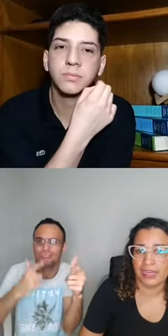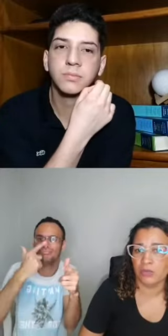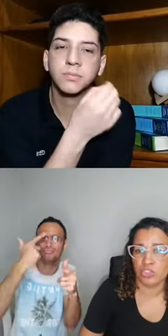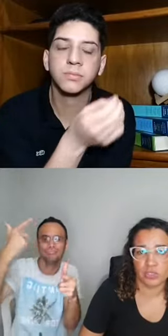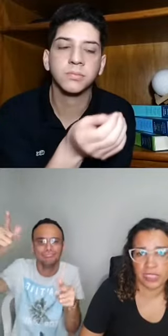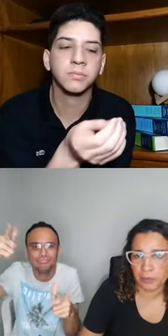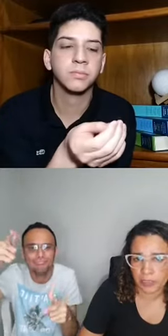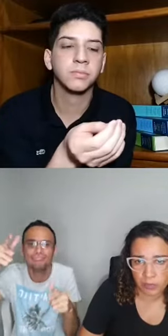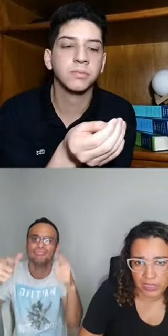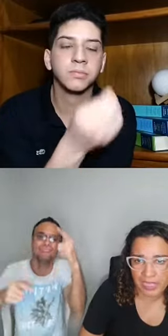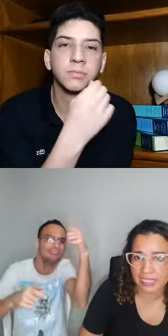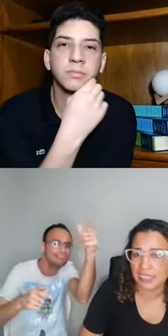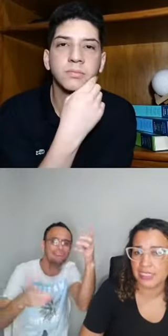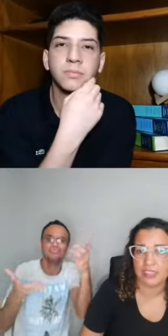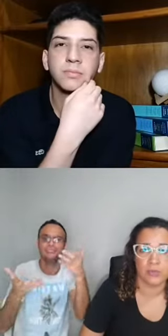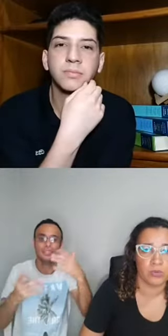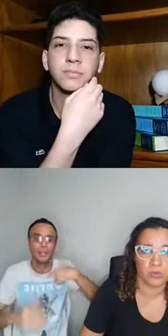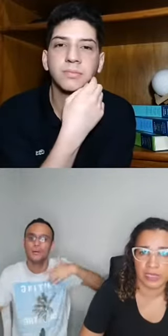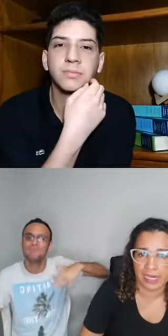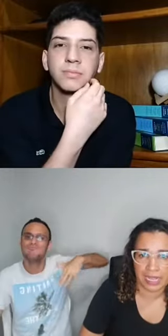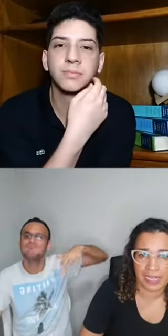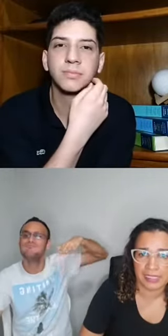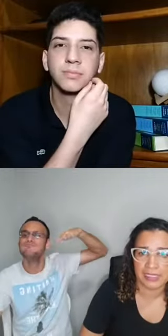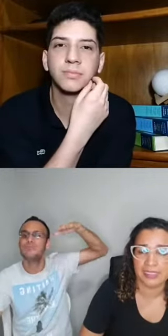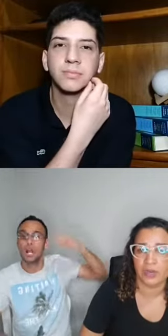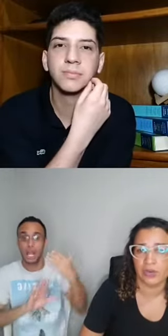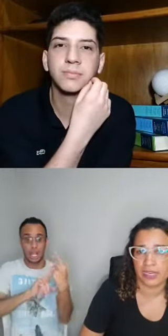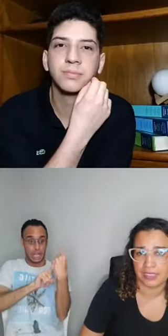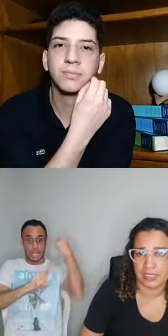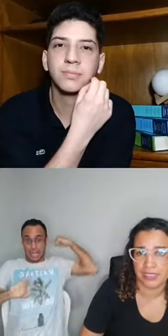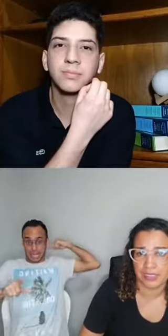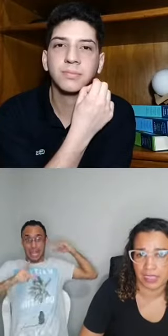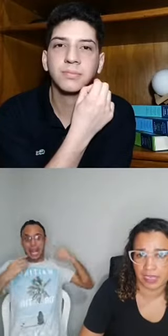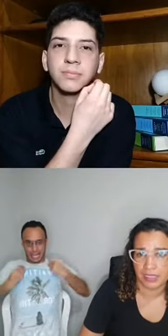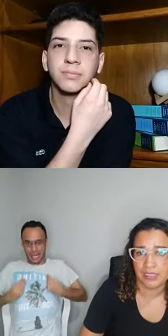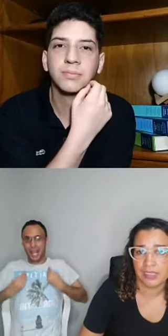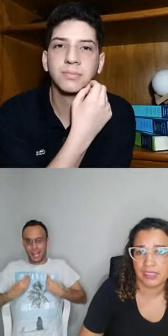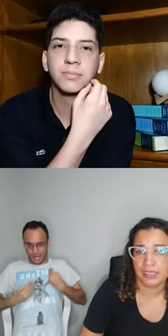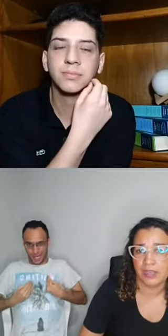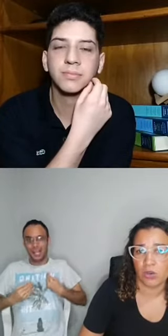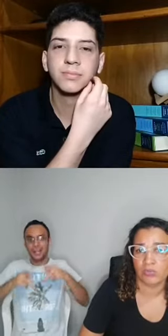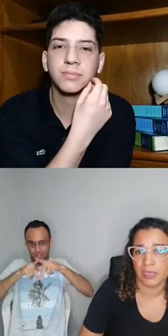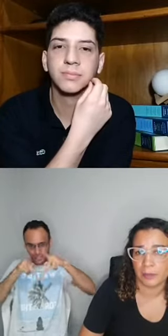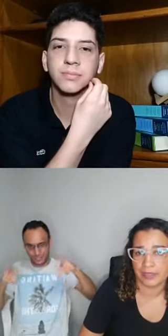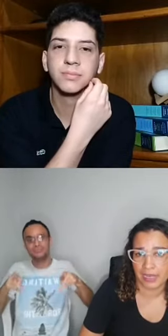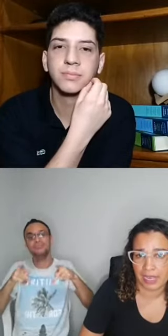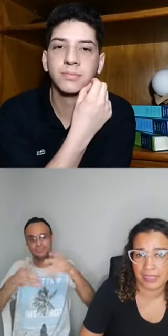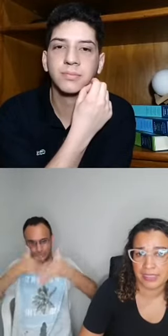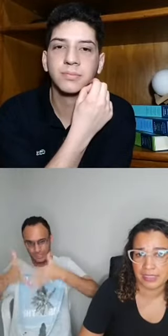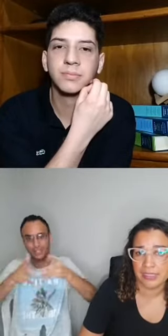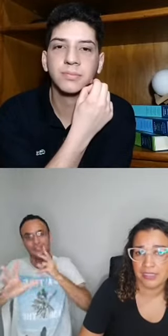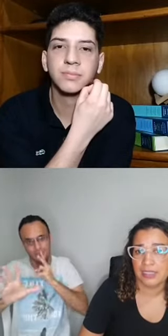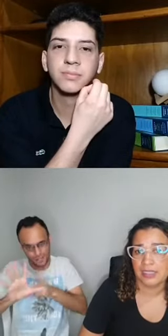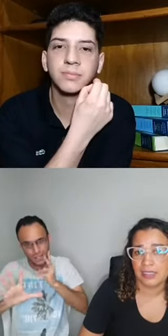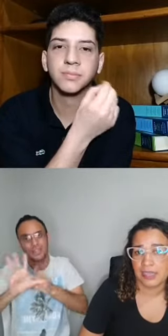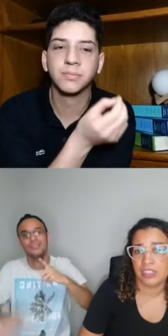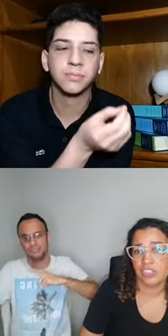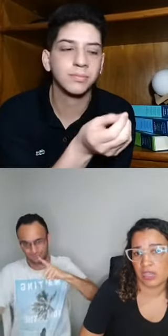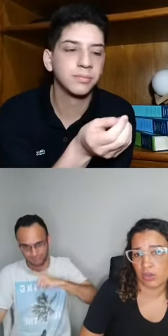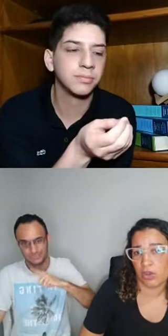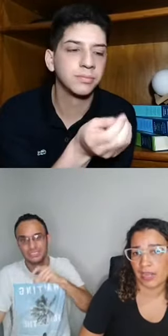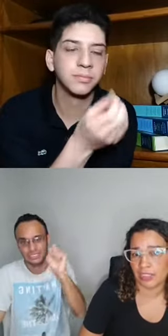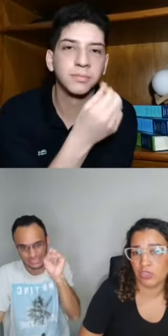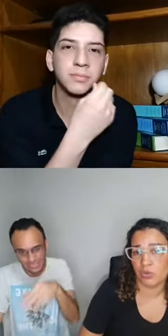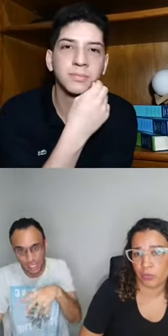então, né, não tinha nem bismodalismo, nem nada. Então eu cresci sem, né, igual um tempo atrás. Né?